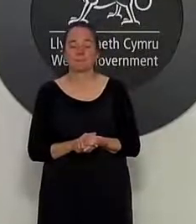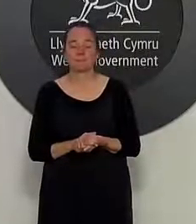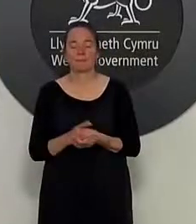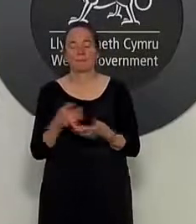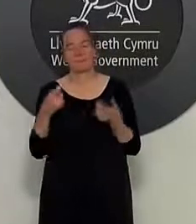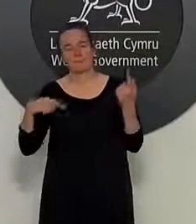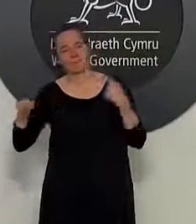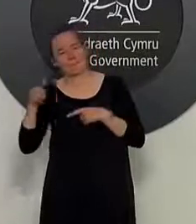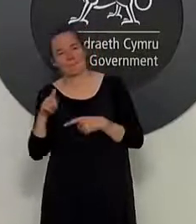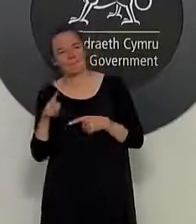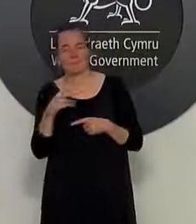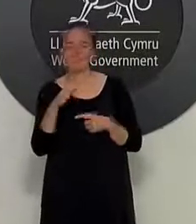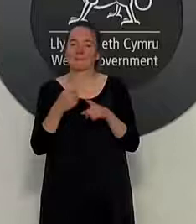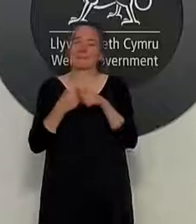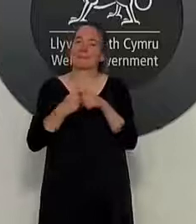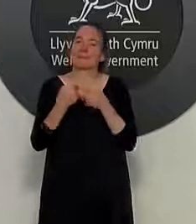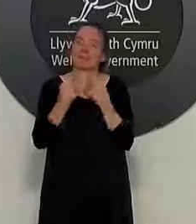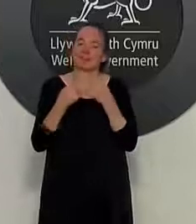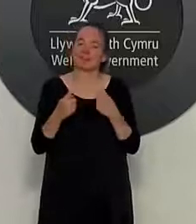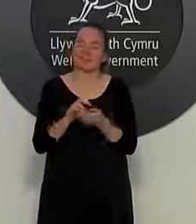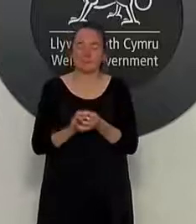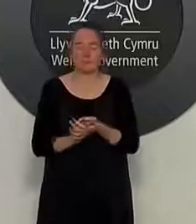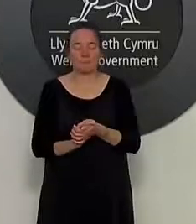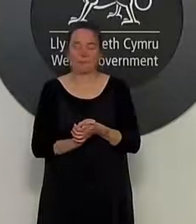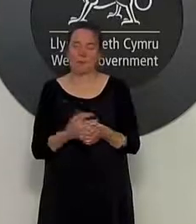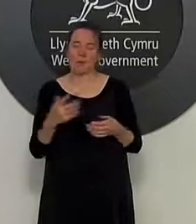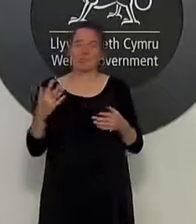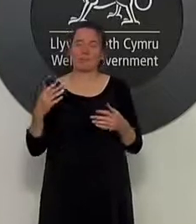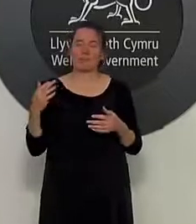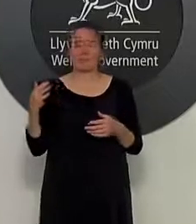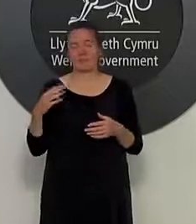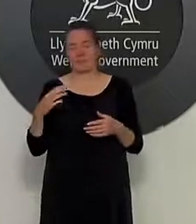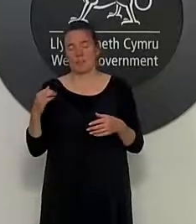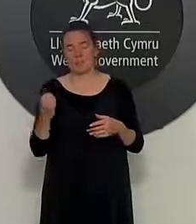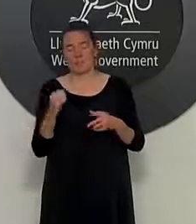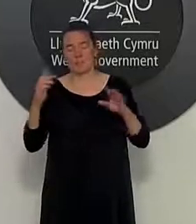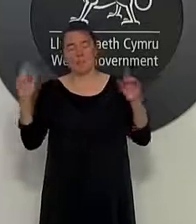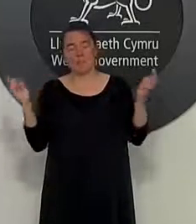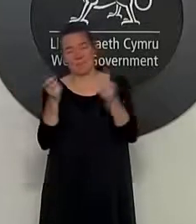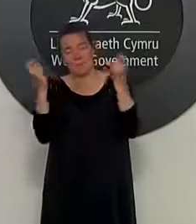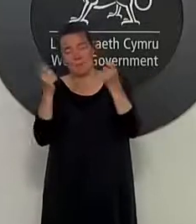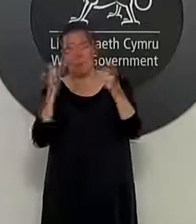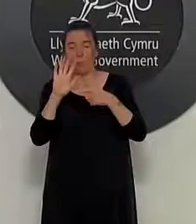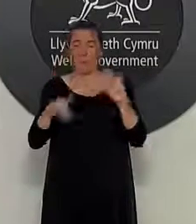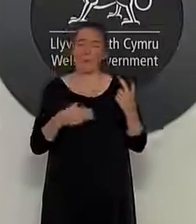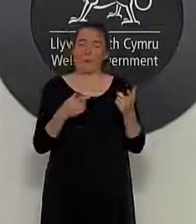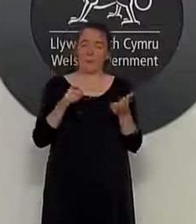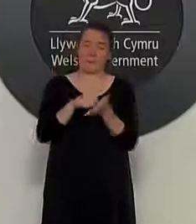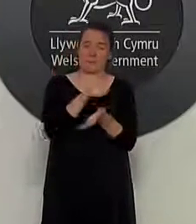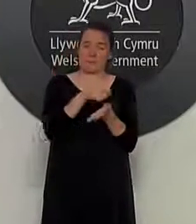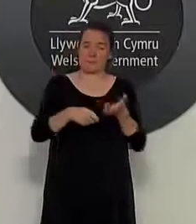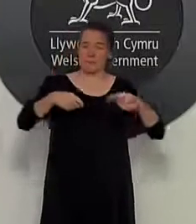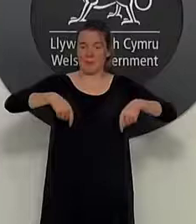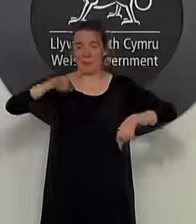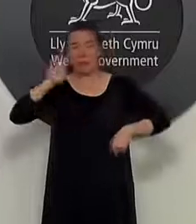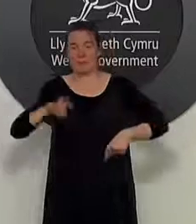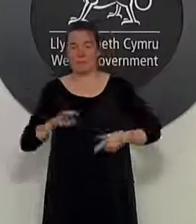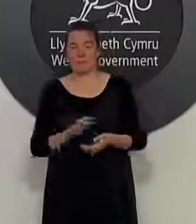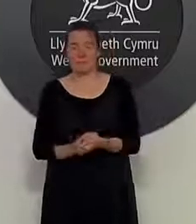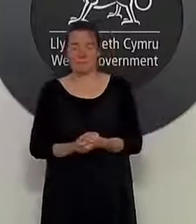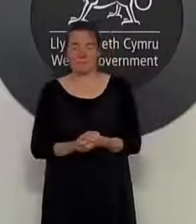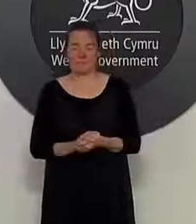Let's celebrate, I think, the huge progress that we're going to make with our democracy here in Wales. We're getting rid of